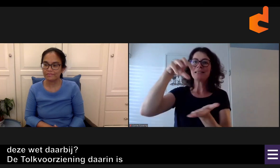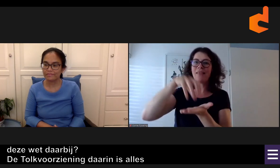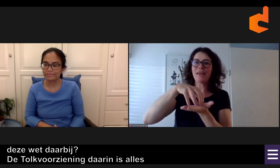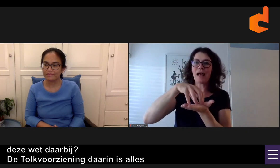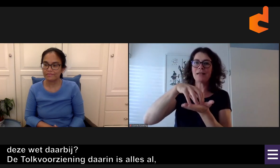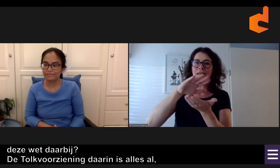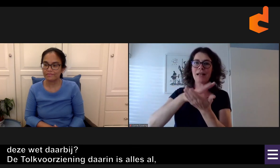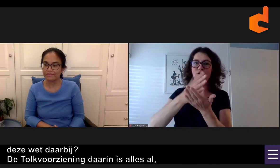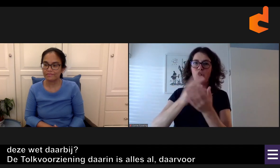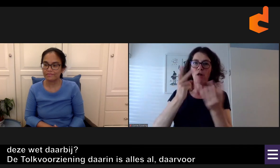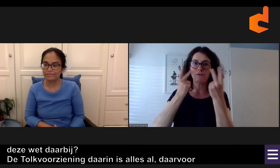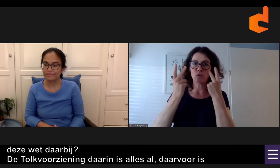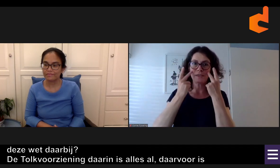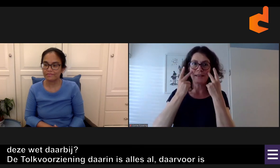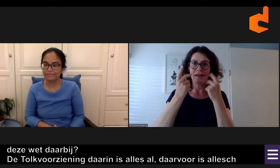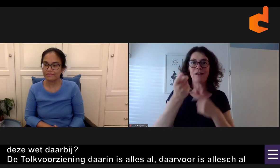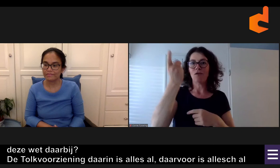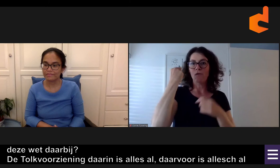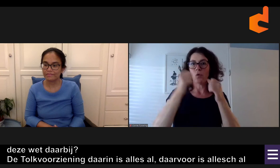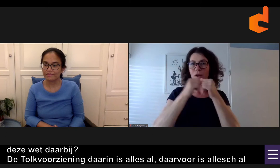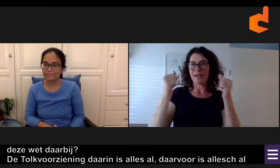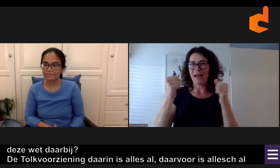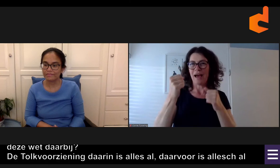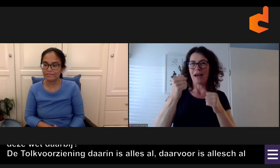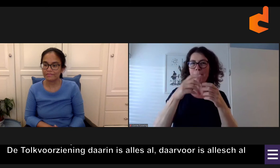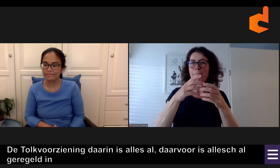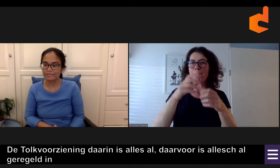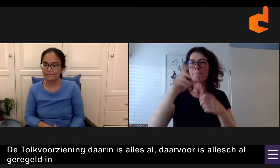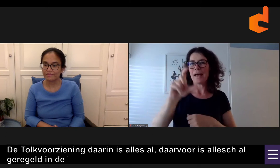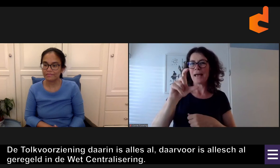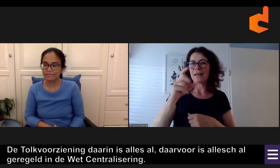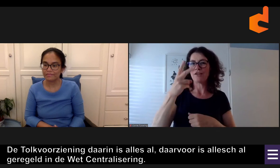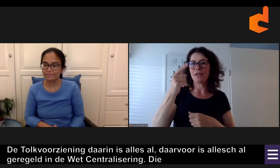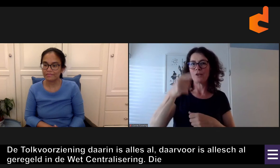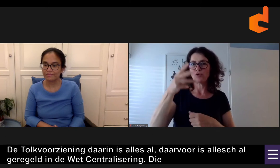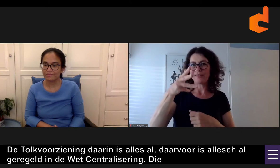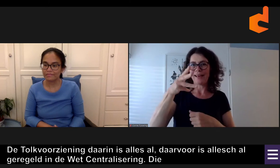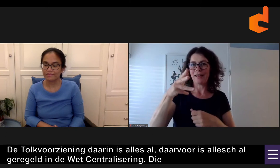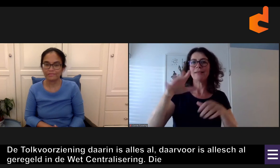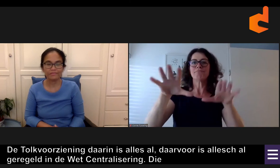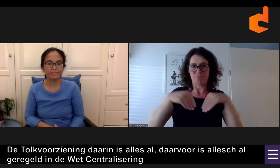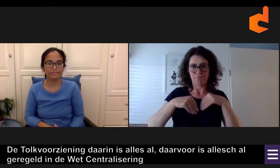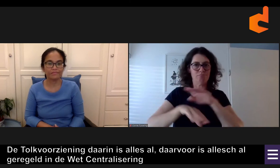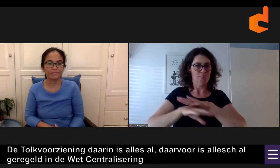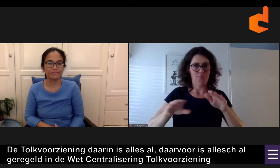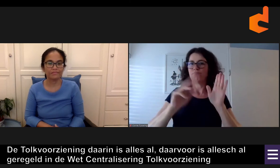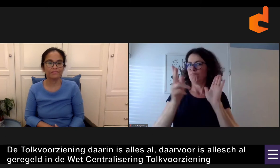daarvoor is alles al geregeld in de wet centralisering tolkvoorziening. Die is vorig jaar in mei 2019